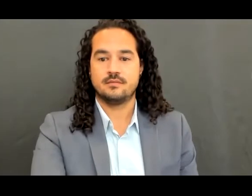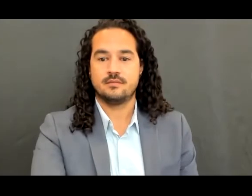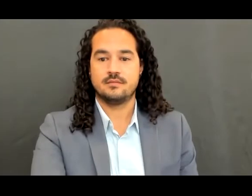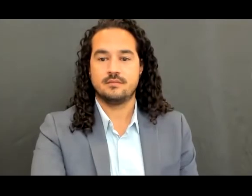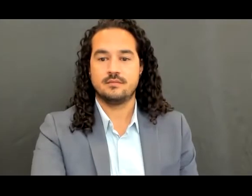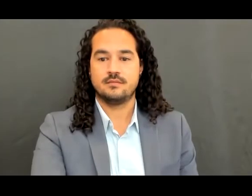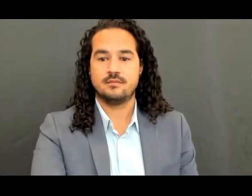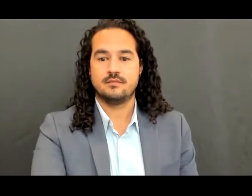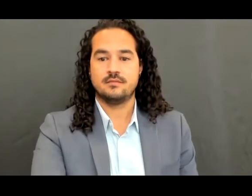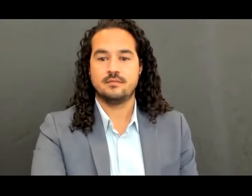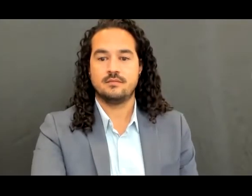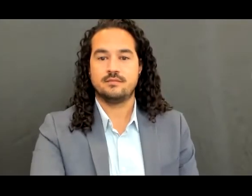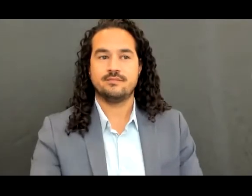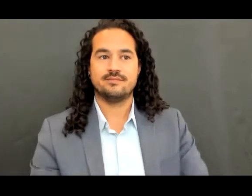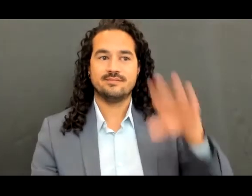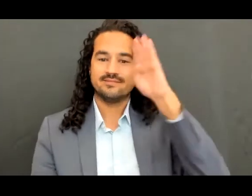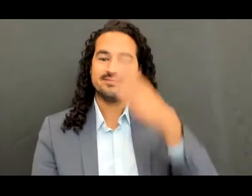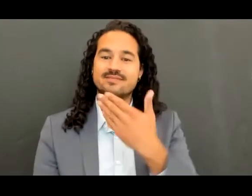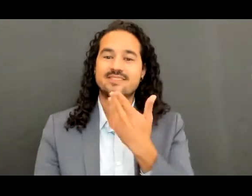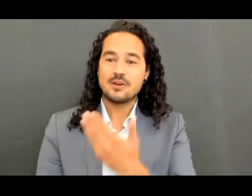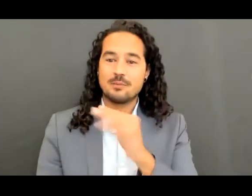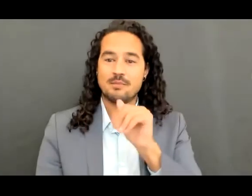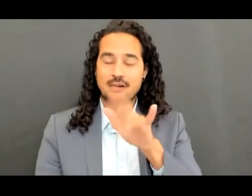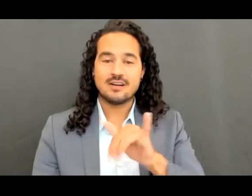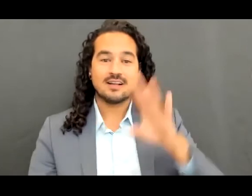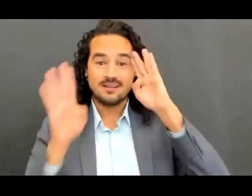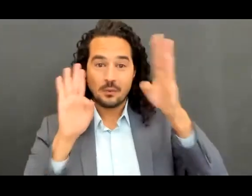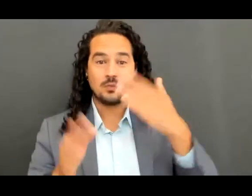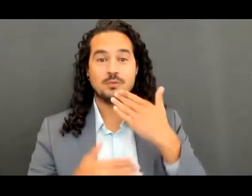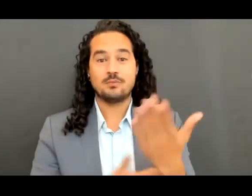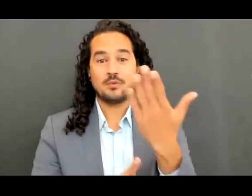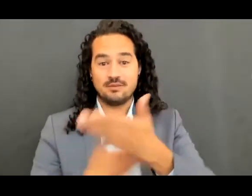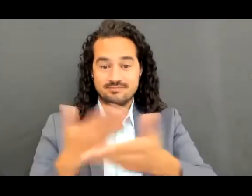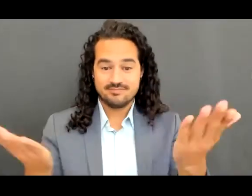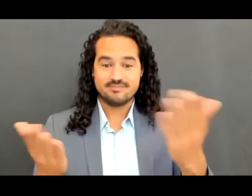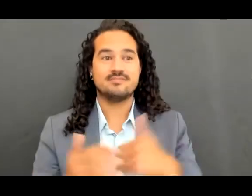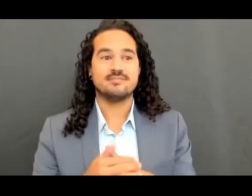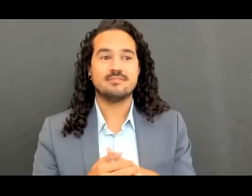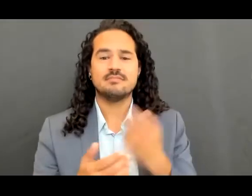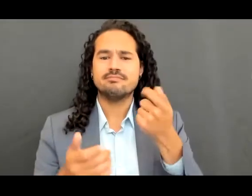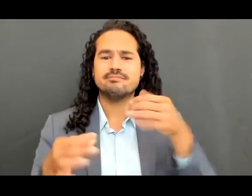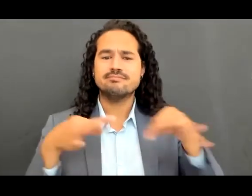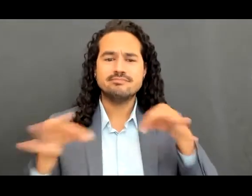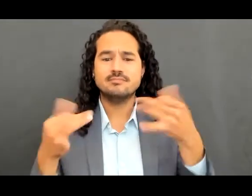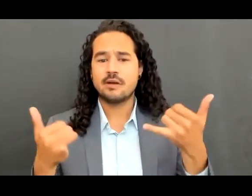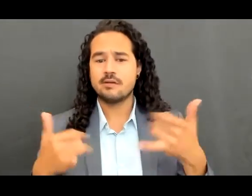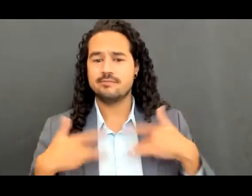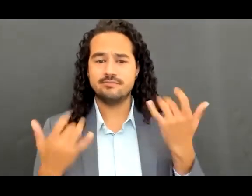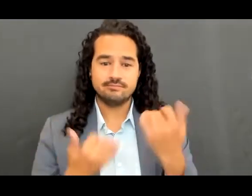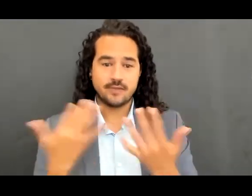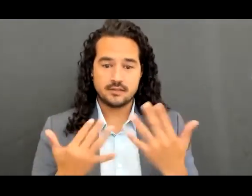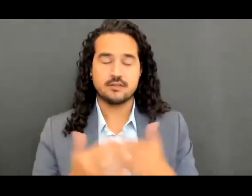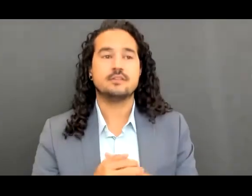Thanks, Mary. Muchas gracias, Mary. Buenos días a todos. Vamos a dar las noticias de lo que está pasando el día de